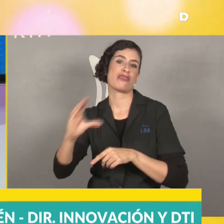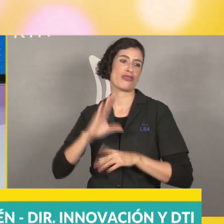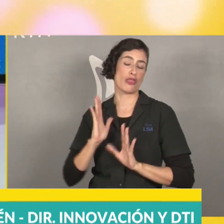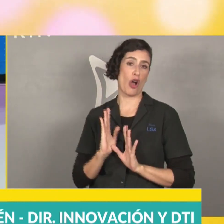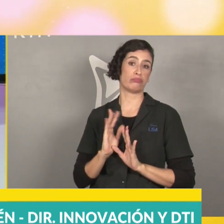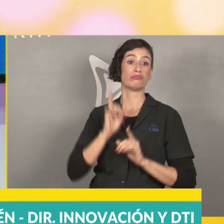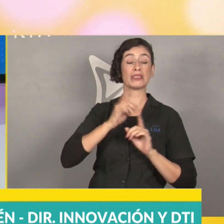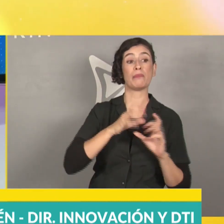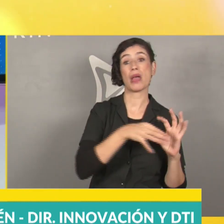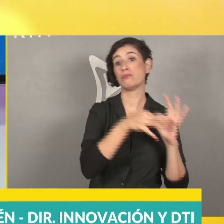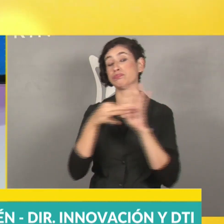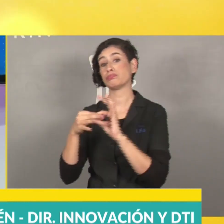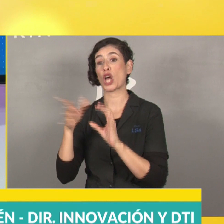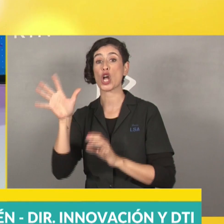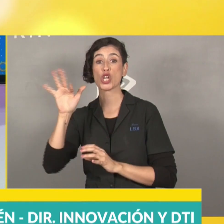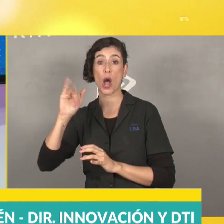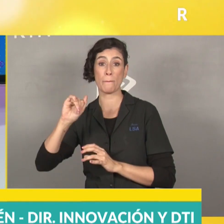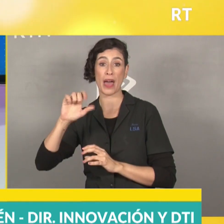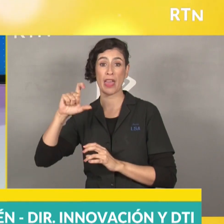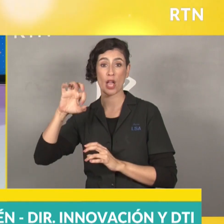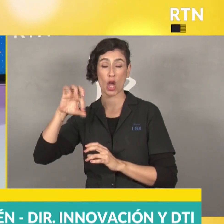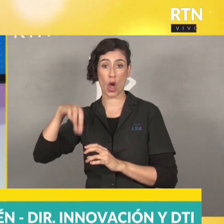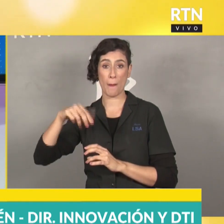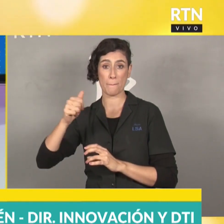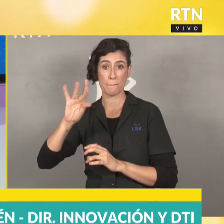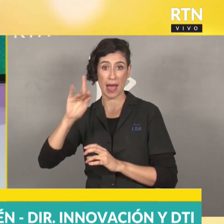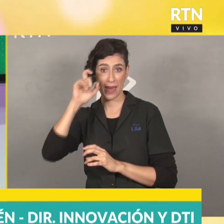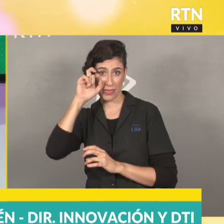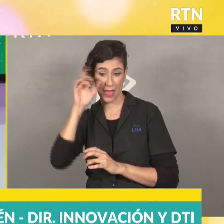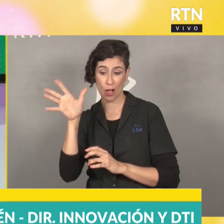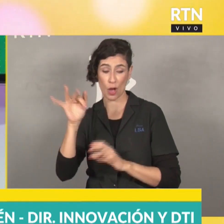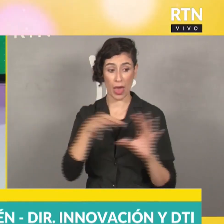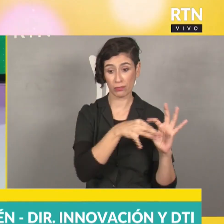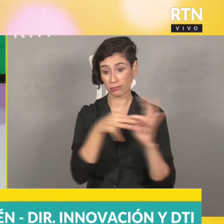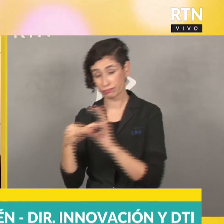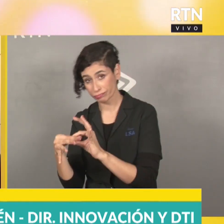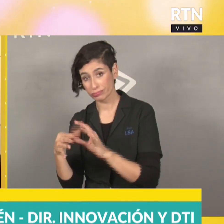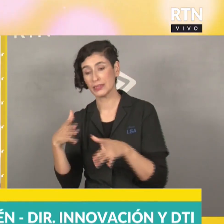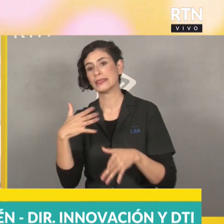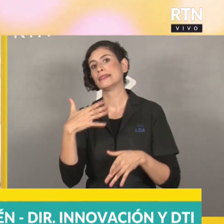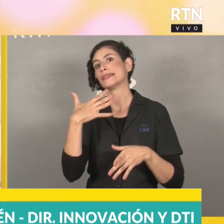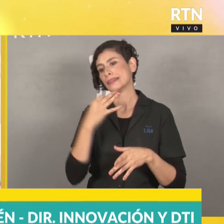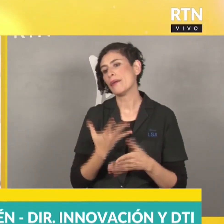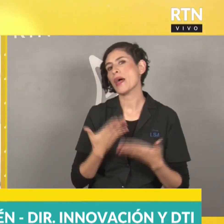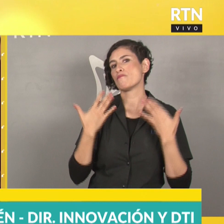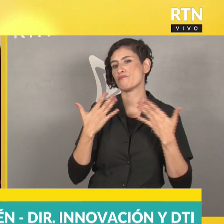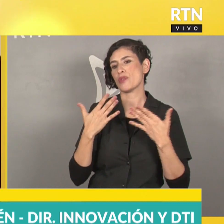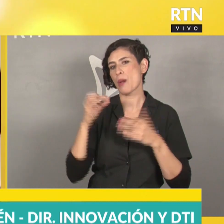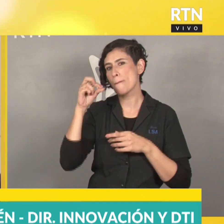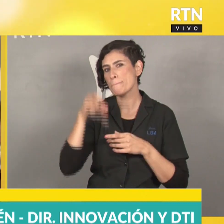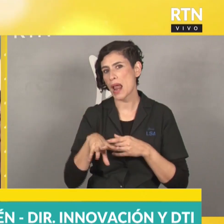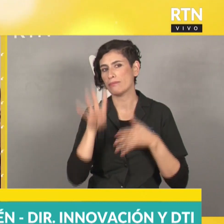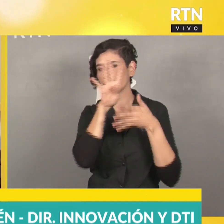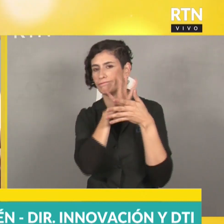de COPADE, que es quien tiene la representación de CFI en la provincia, uh-huh. Y hemos logrado una línea de crédito que se llama